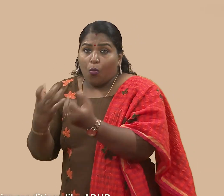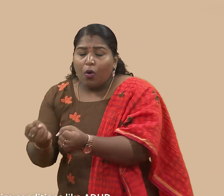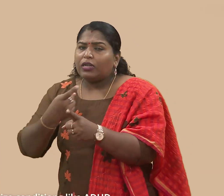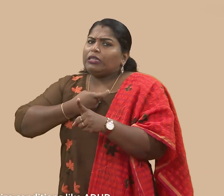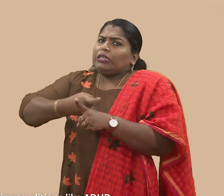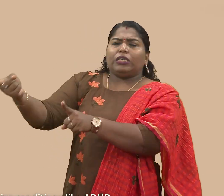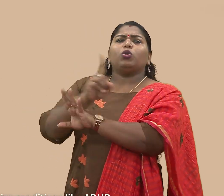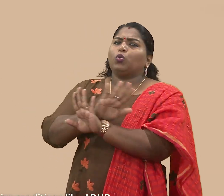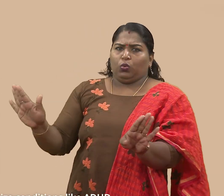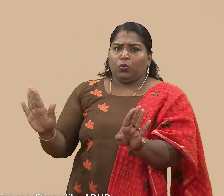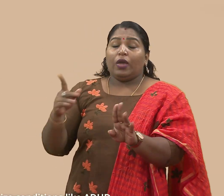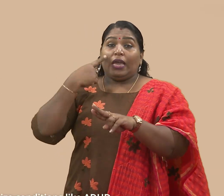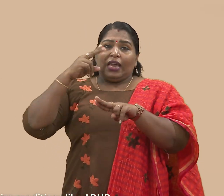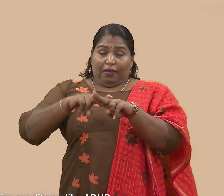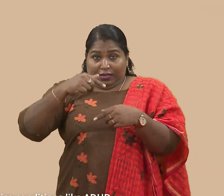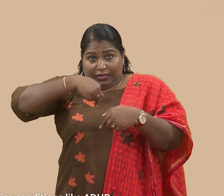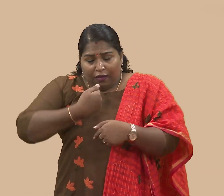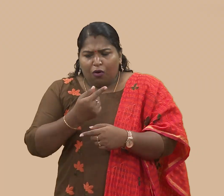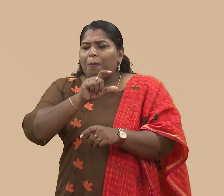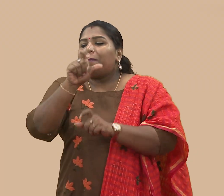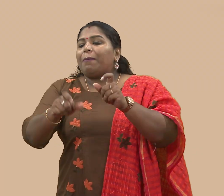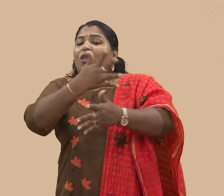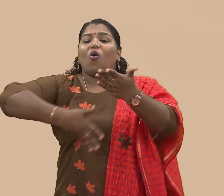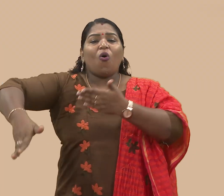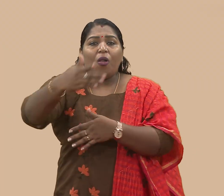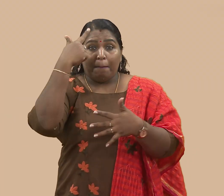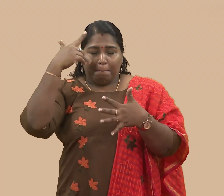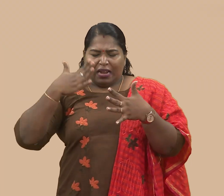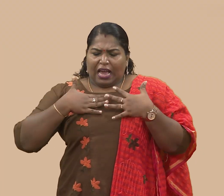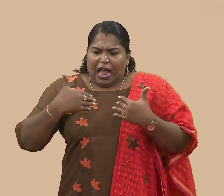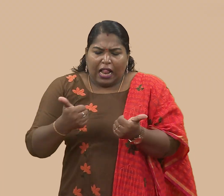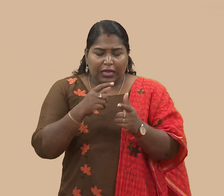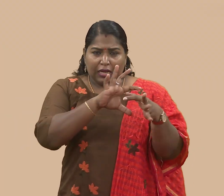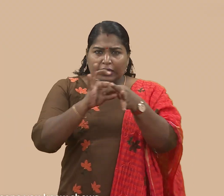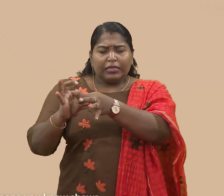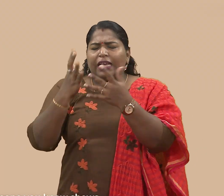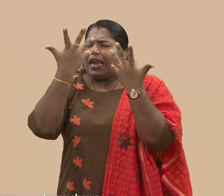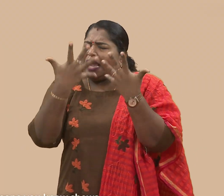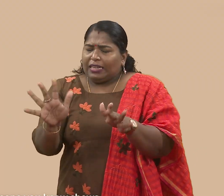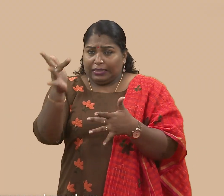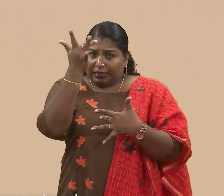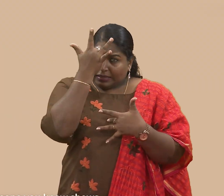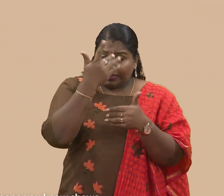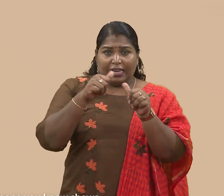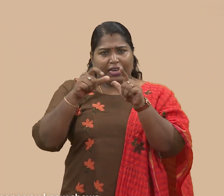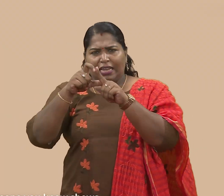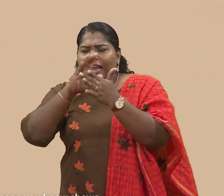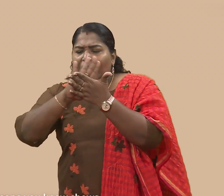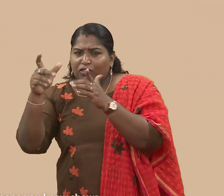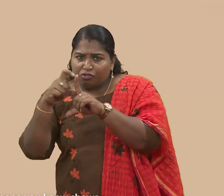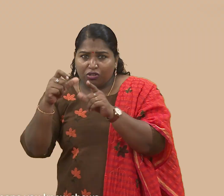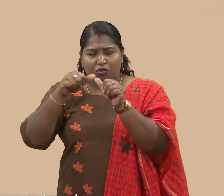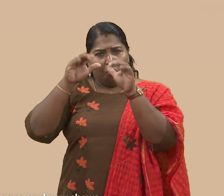പോലുള്ള അവസ്ഥകളെ ഗ്ലാമറൈസ് ചെയ്യാതിരിക്കാം. സഹായം വേണ്ടവരെ പരിഹസിക്കുന്നതും ഒഴിവാക്കാം. നിങ്ങൾക്കോ നിങ്ങളുടെ